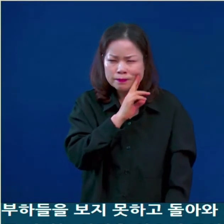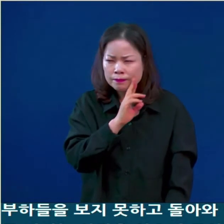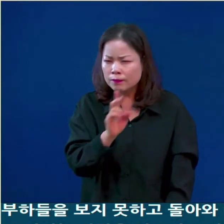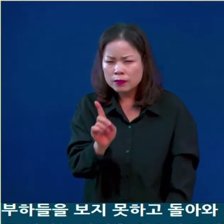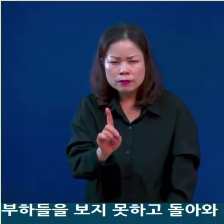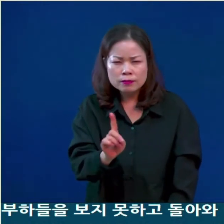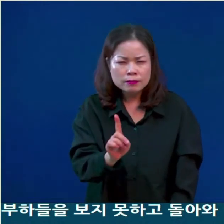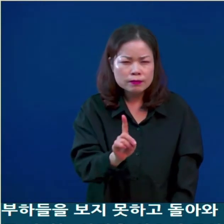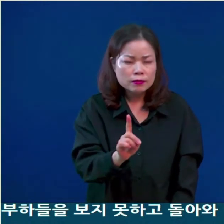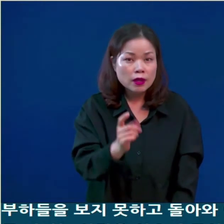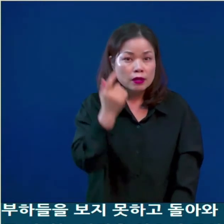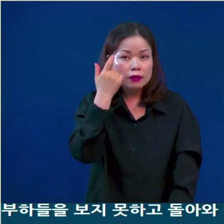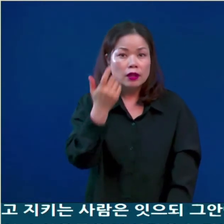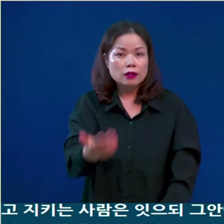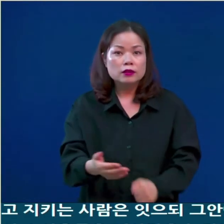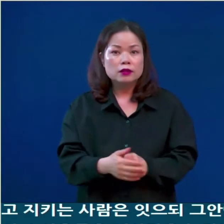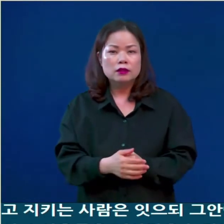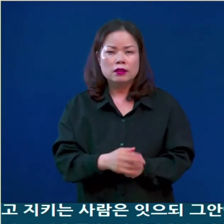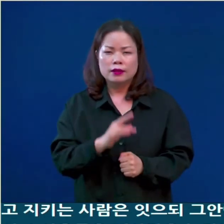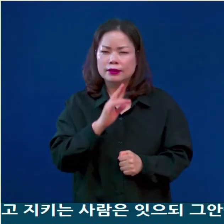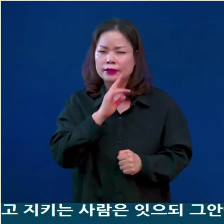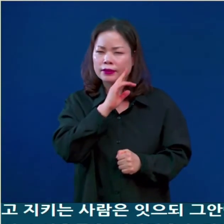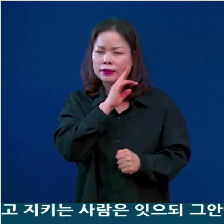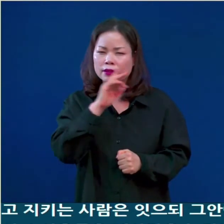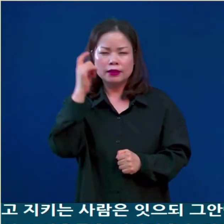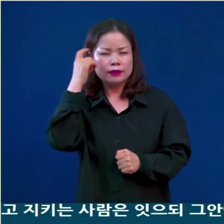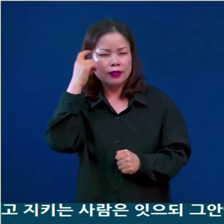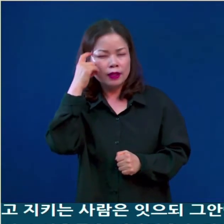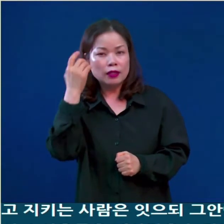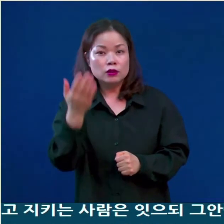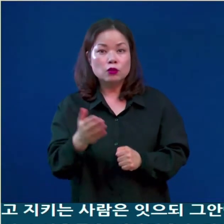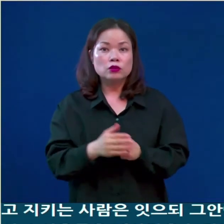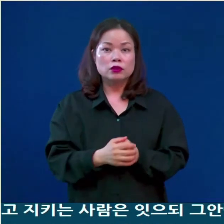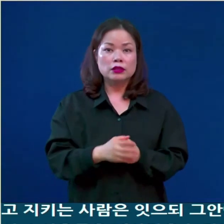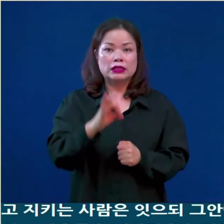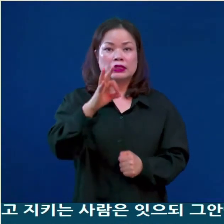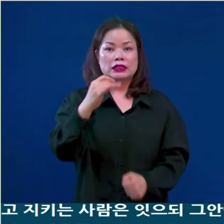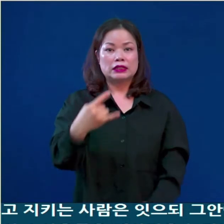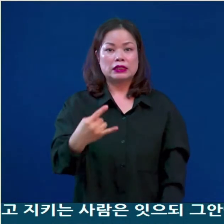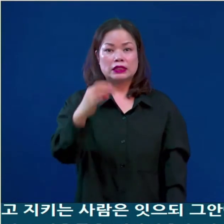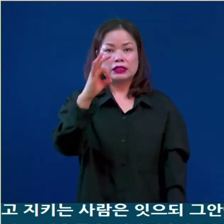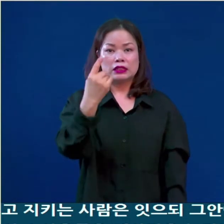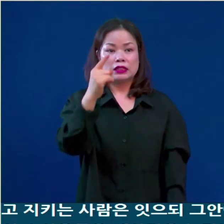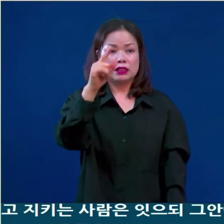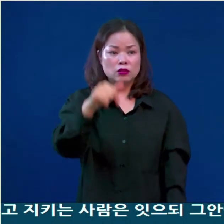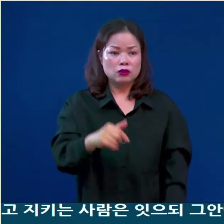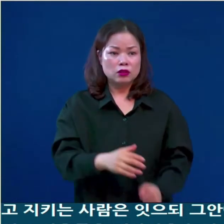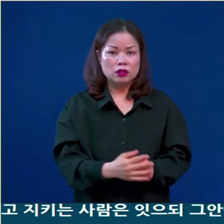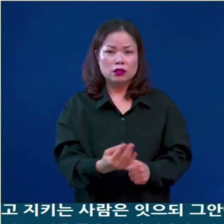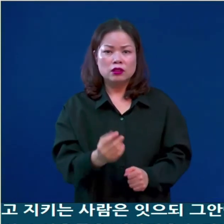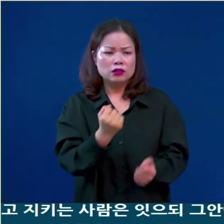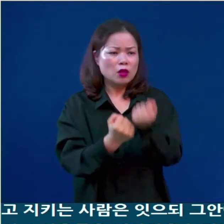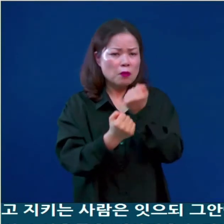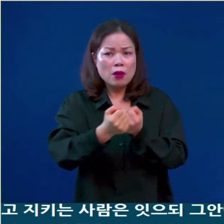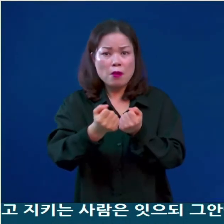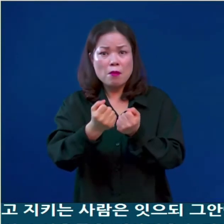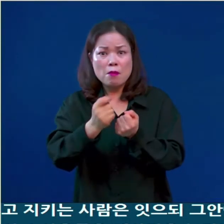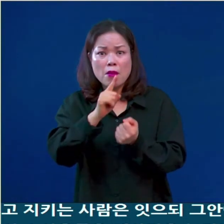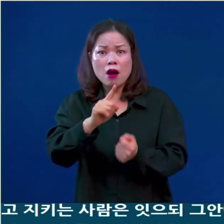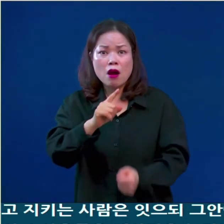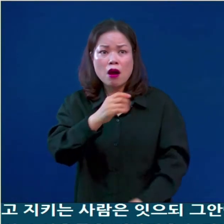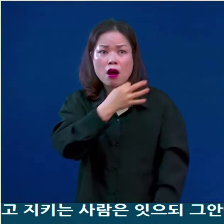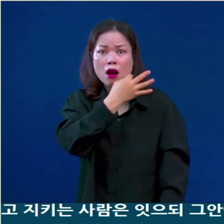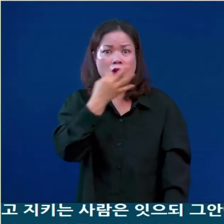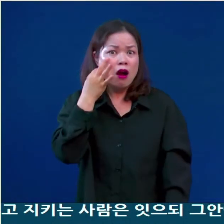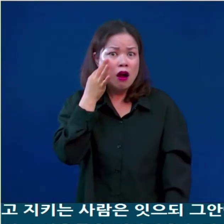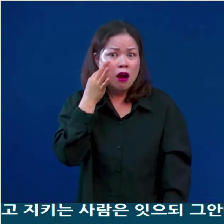어찌 될까 하더니, 여기 의혹하다라는 말은 설명할 말을 잃어버렸다라는 것입니다. 그러니까